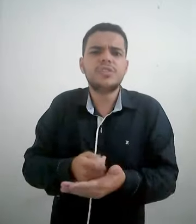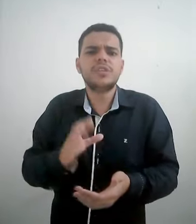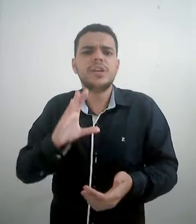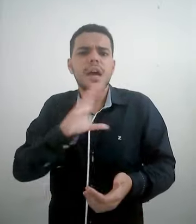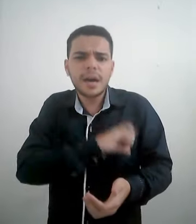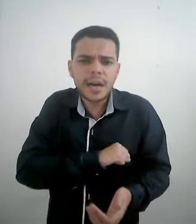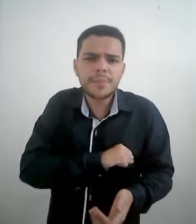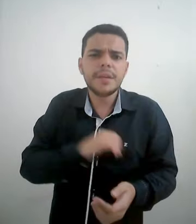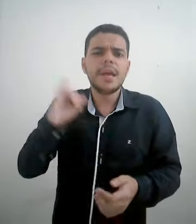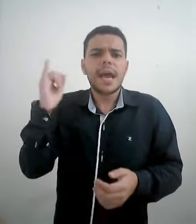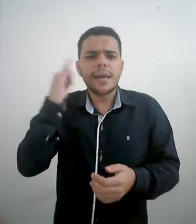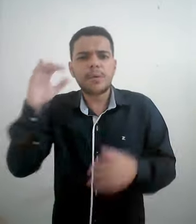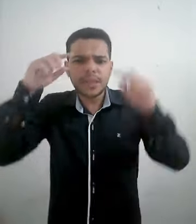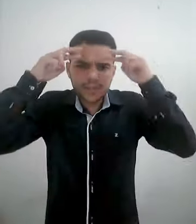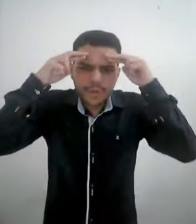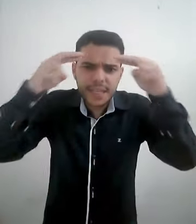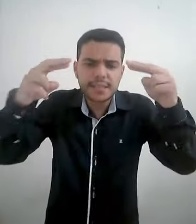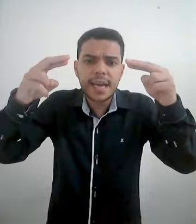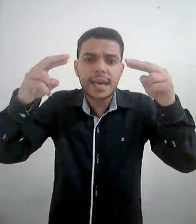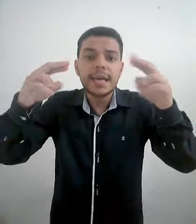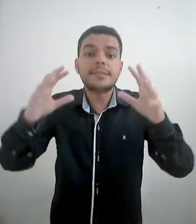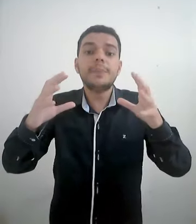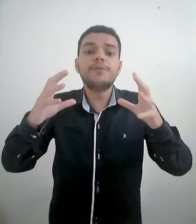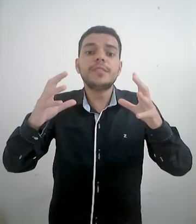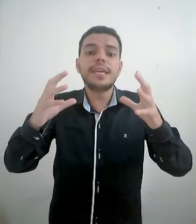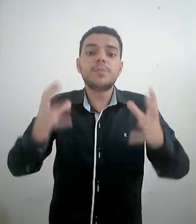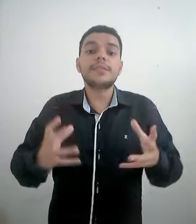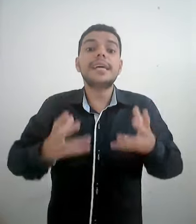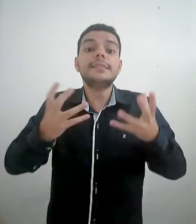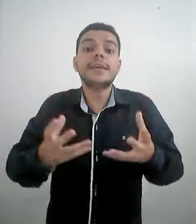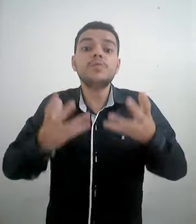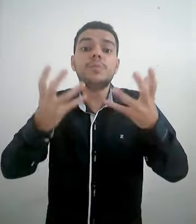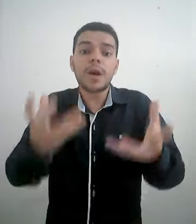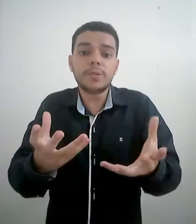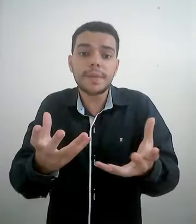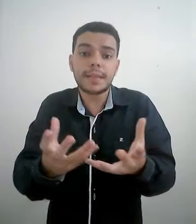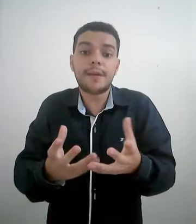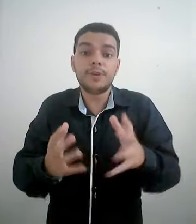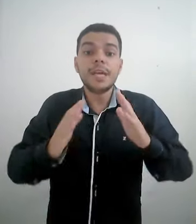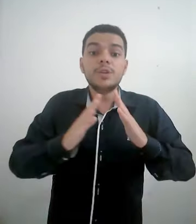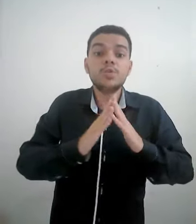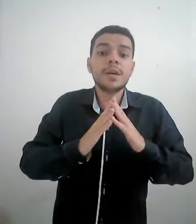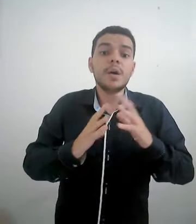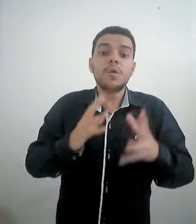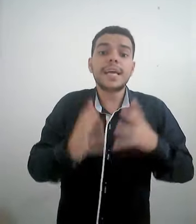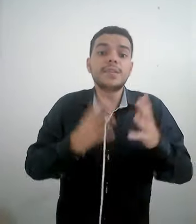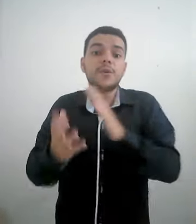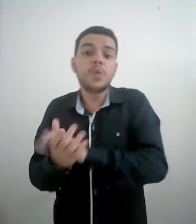Insiste. Ame. É importante obedecer. Sempre você tem que mostrar a lição de moral da metáfora e nunca o que essas figuras